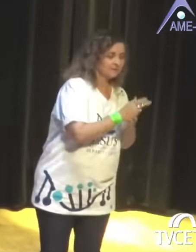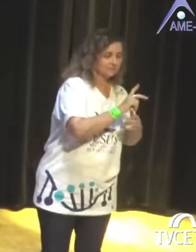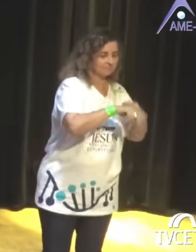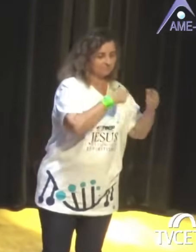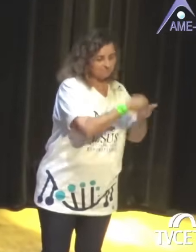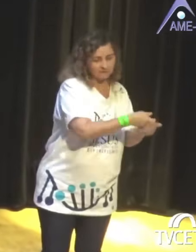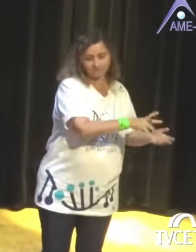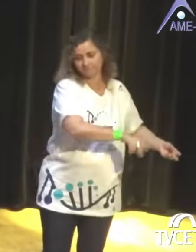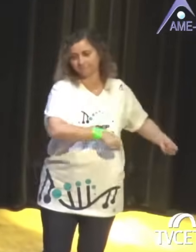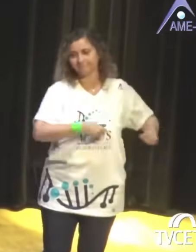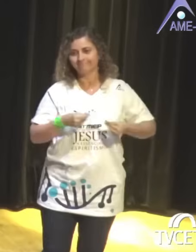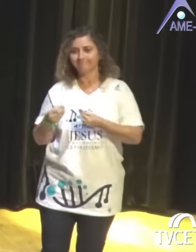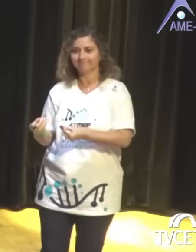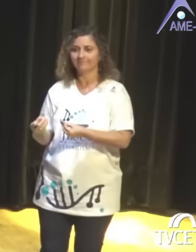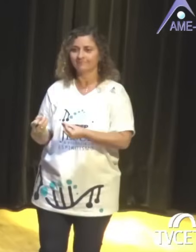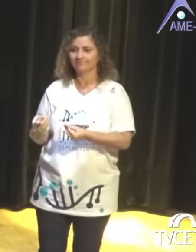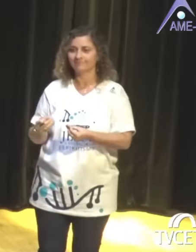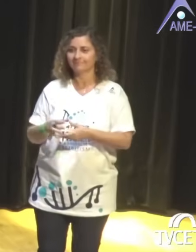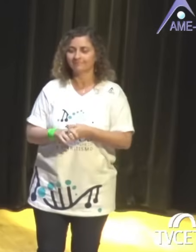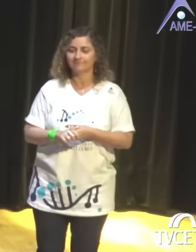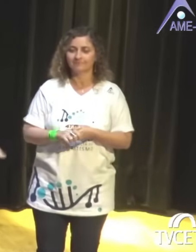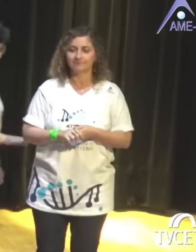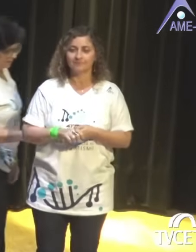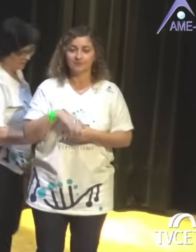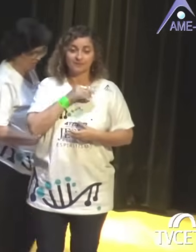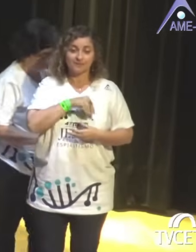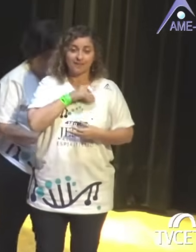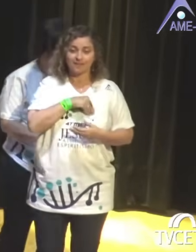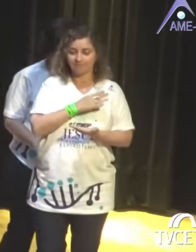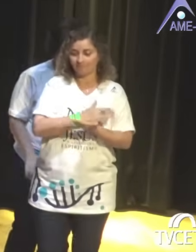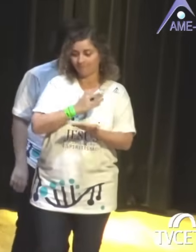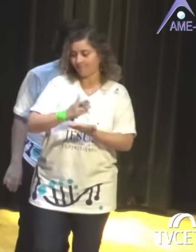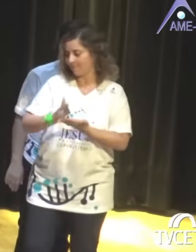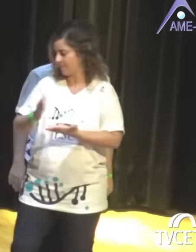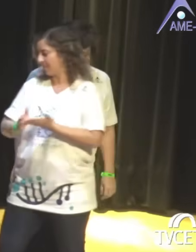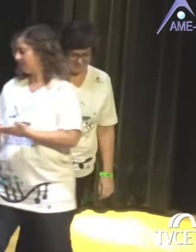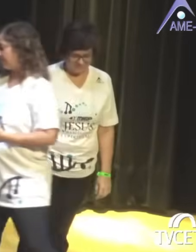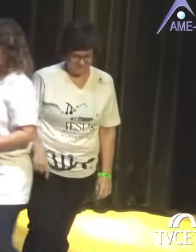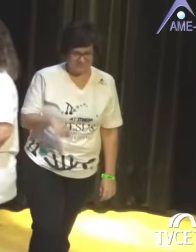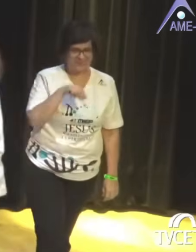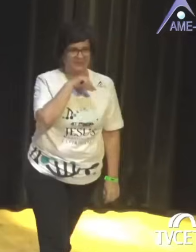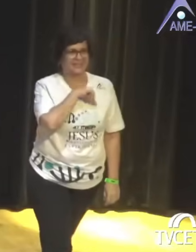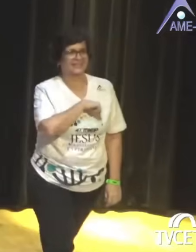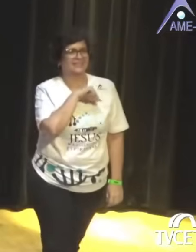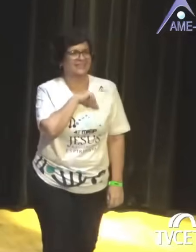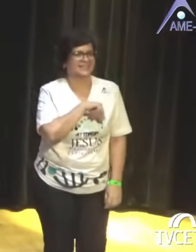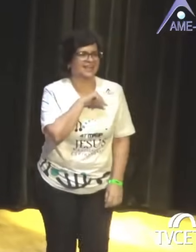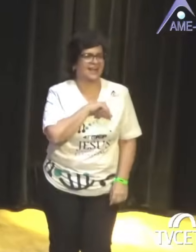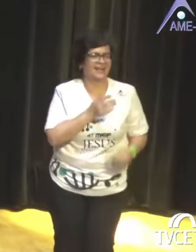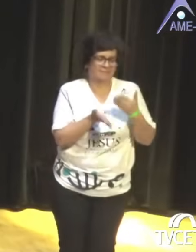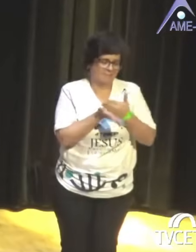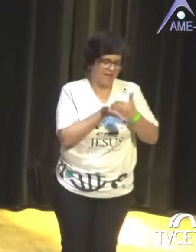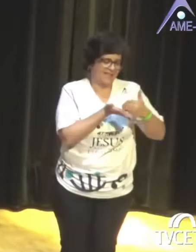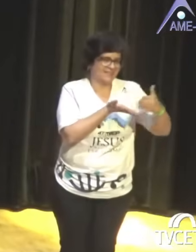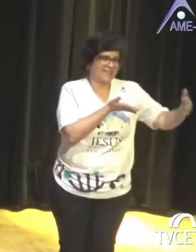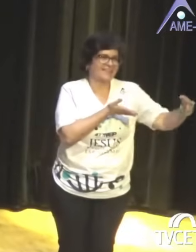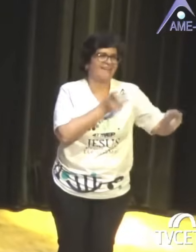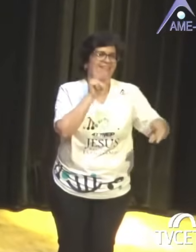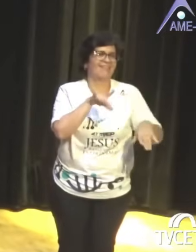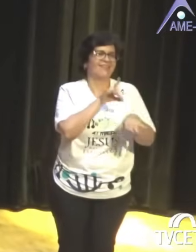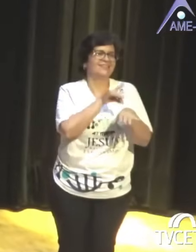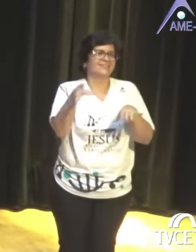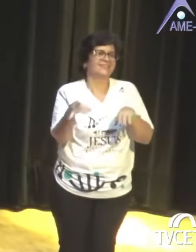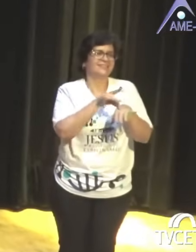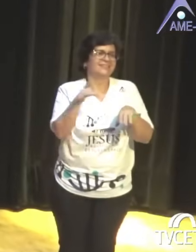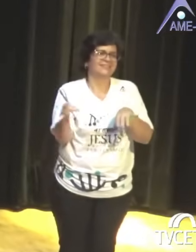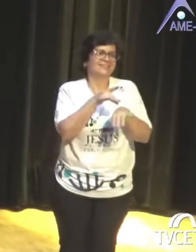hoje ele pegou o salário dele dividiu em prestações dá três encarnações pagando